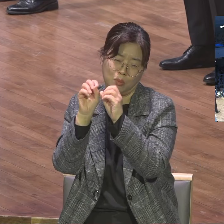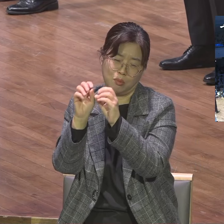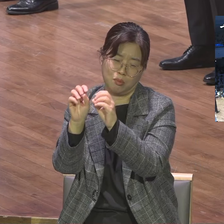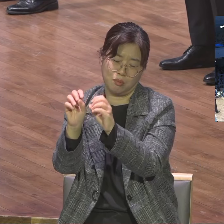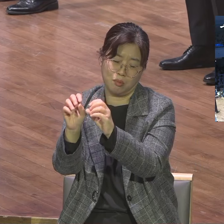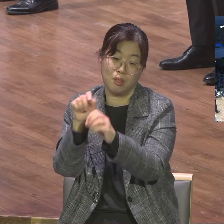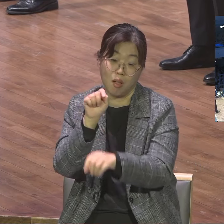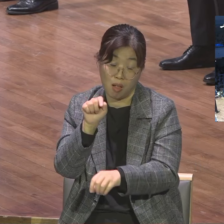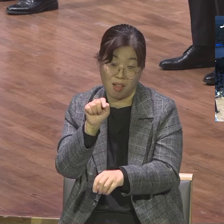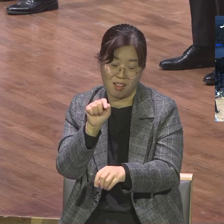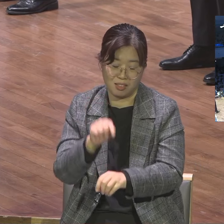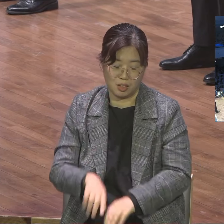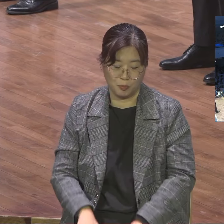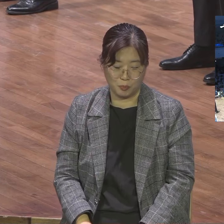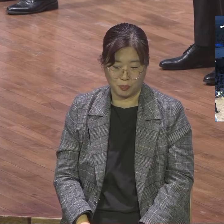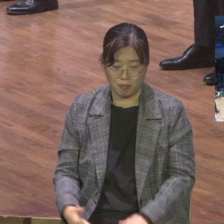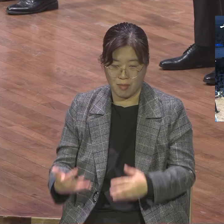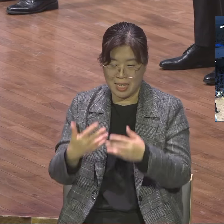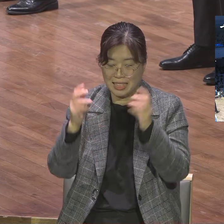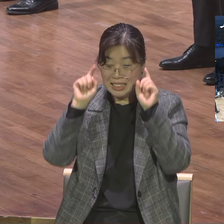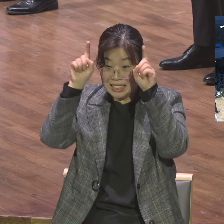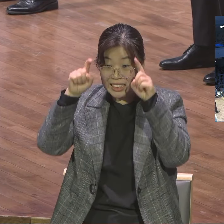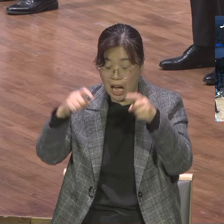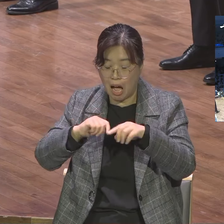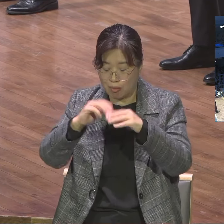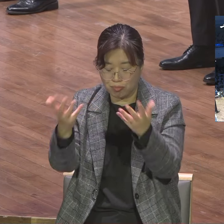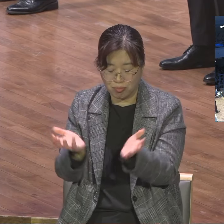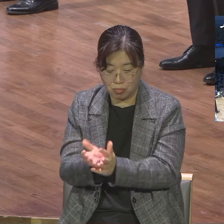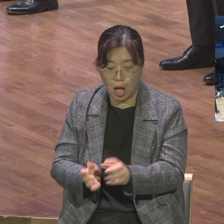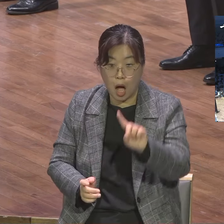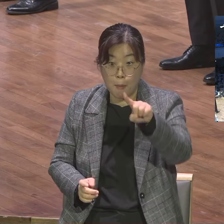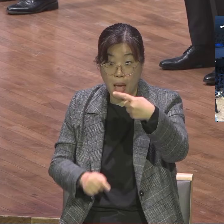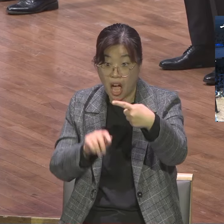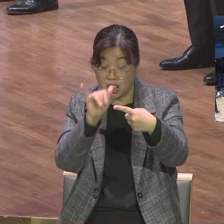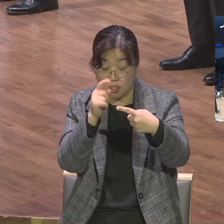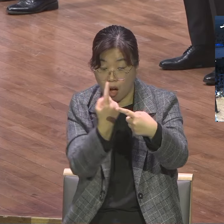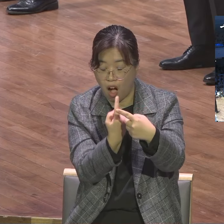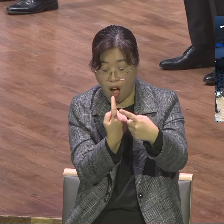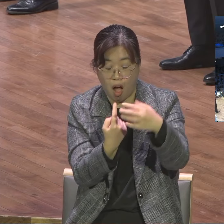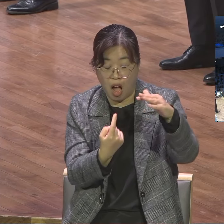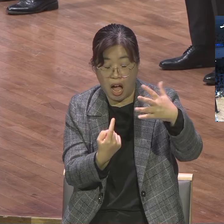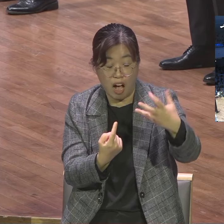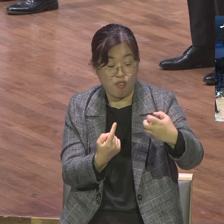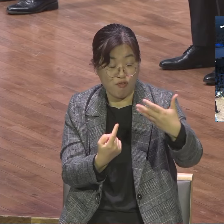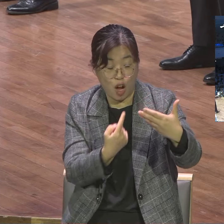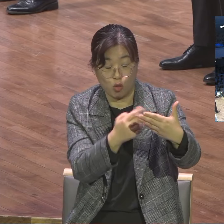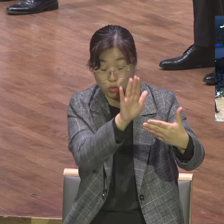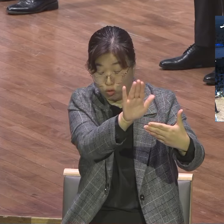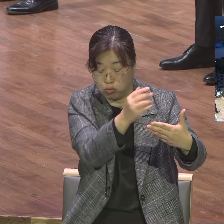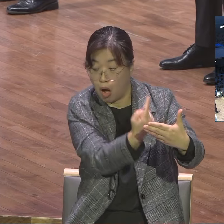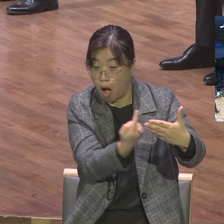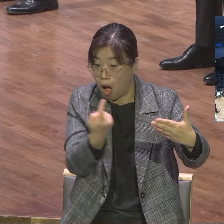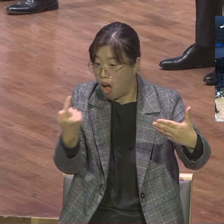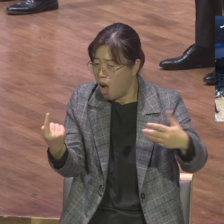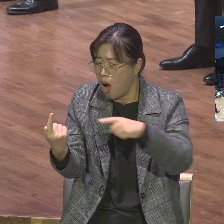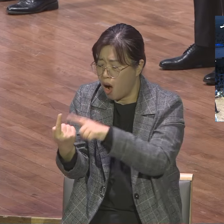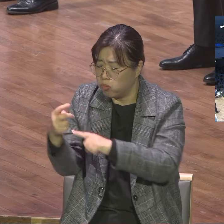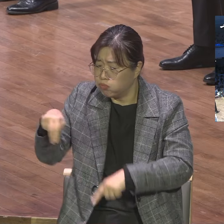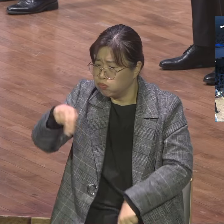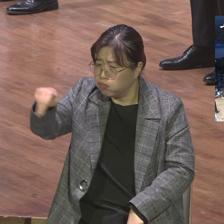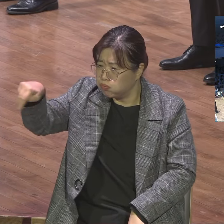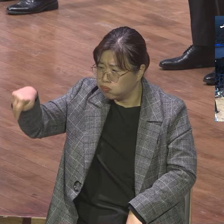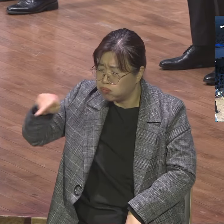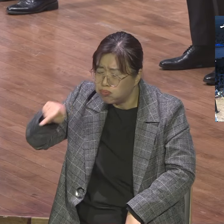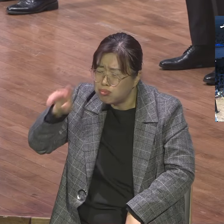99마리 양보다 길 잃은 한 마리 양에게 하나님의 눈물이 있음을 믿습니다. 영혼을 구원하시겠다는